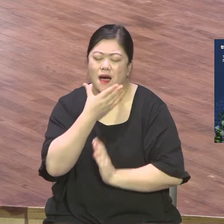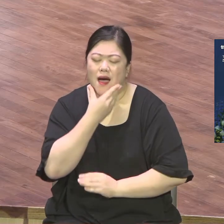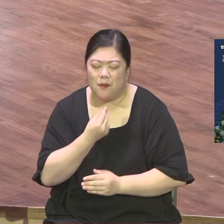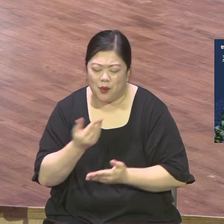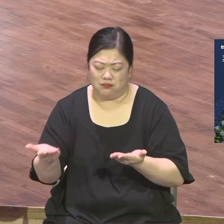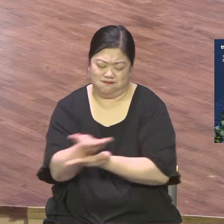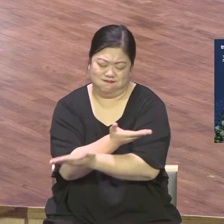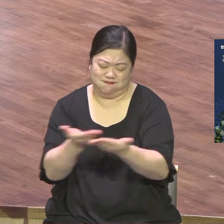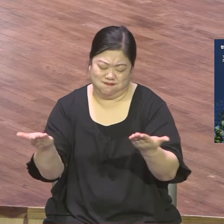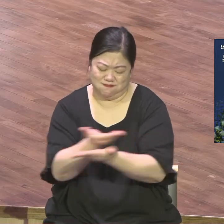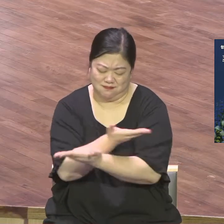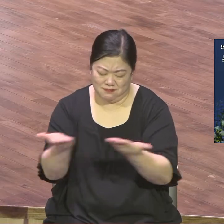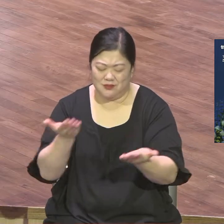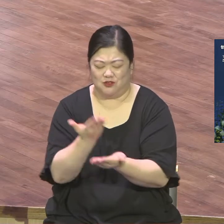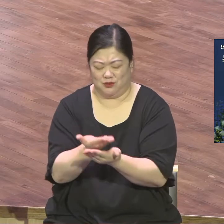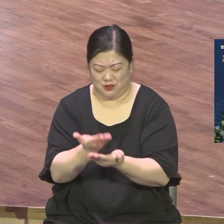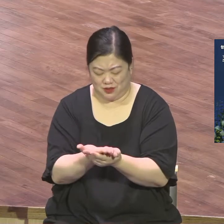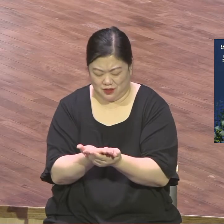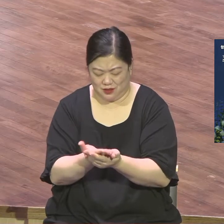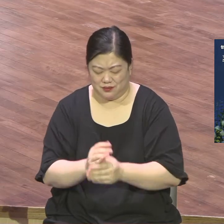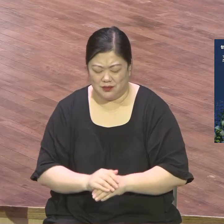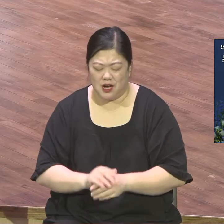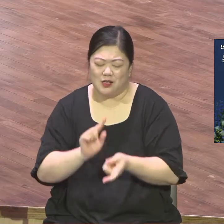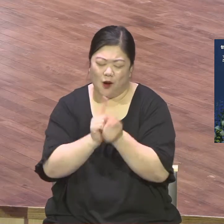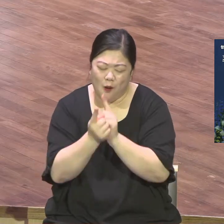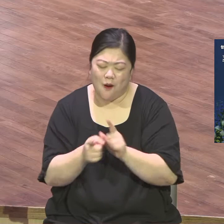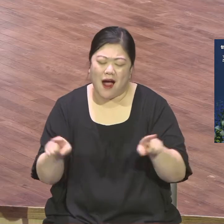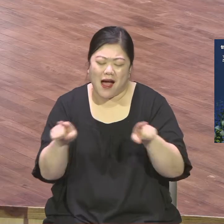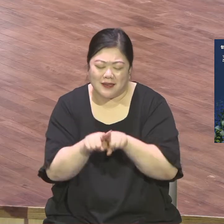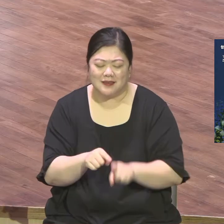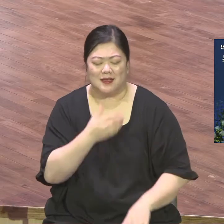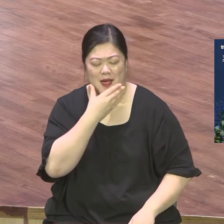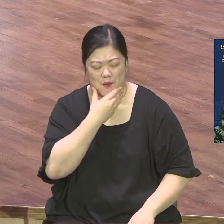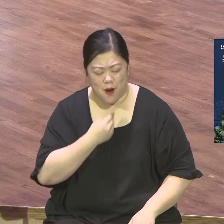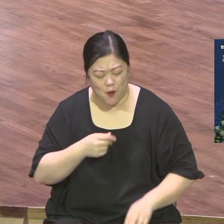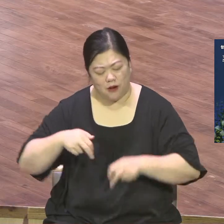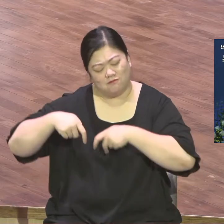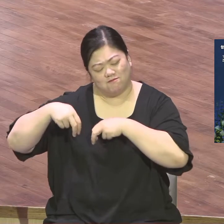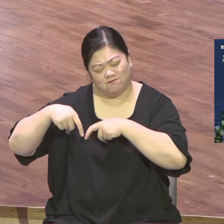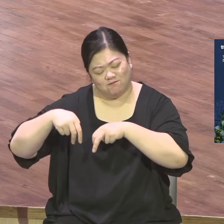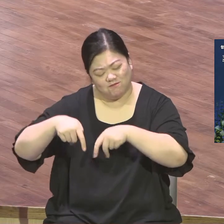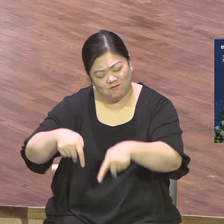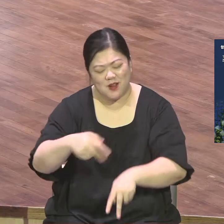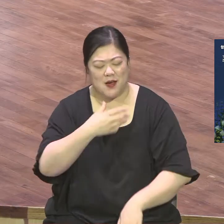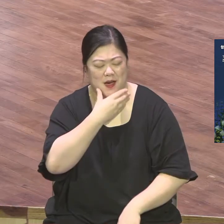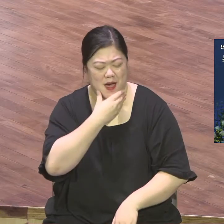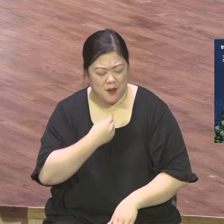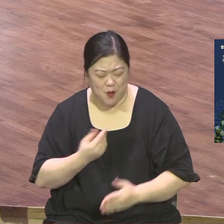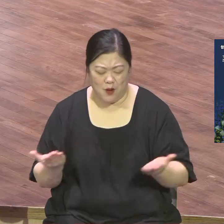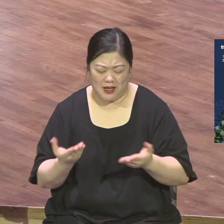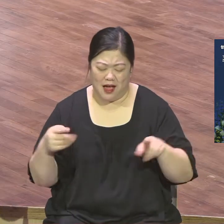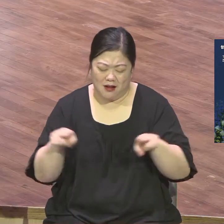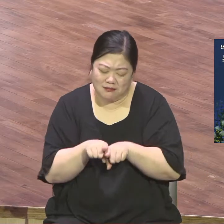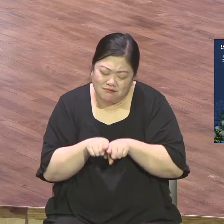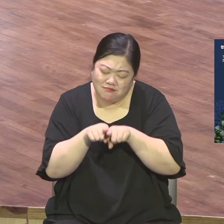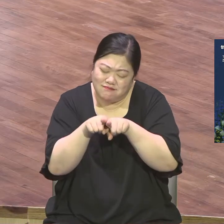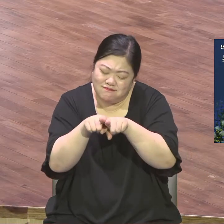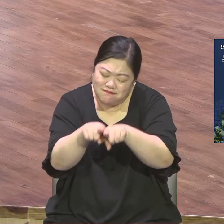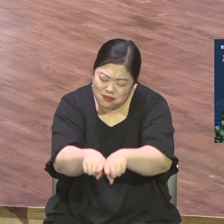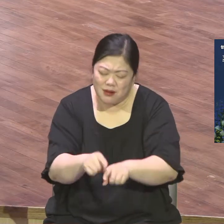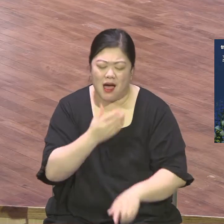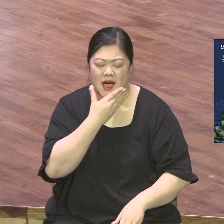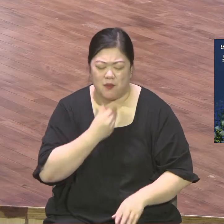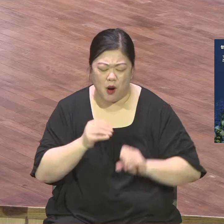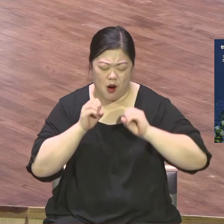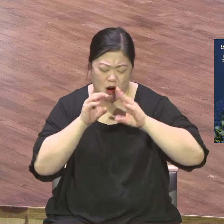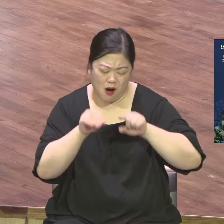도와주옵소서. 함께 있는 것이 행복하고, 함께 걸어가는 것이 행복하고, 함께 사역하는 것이 행복하고, 함께